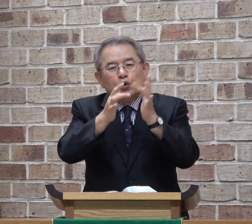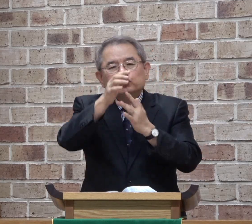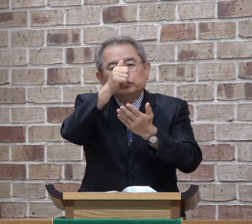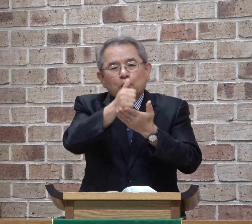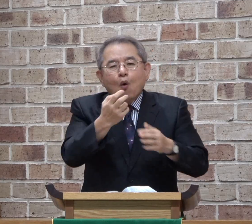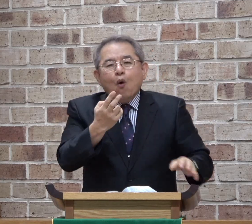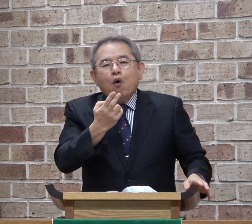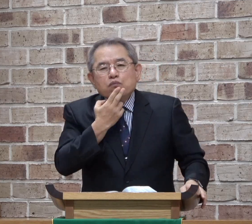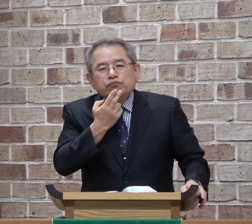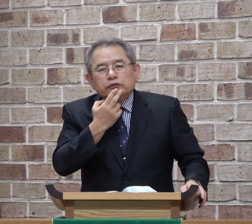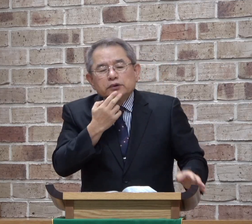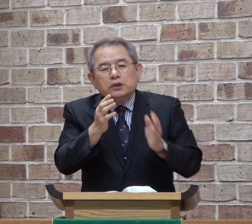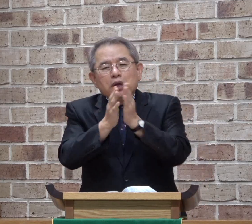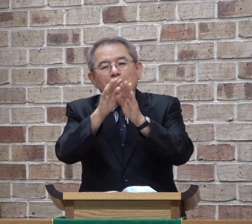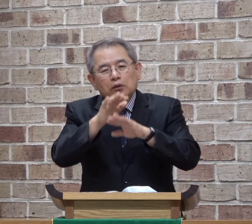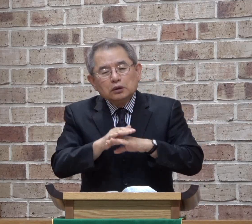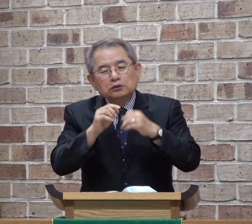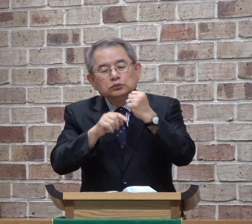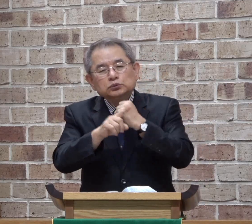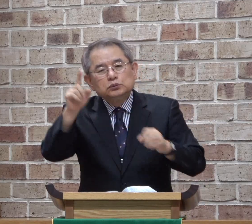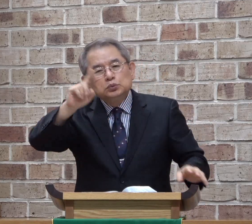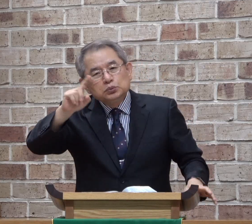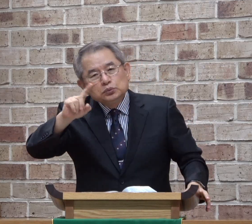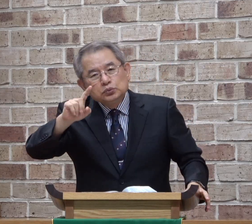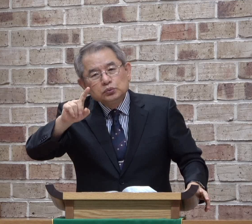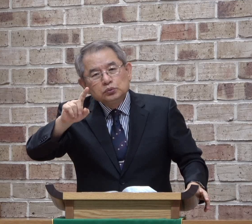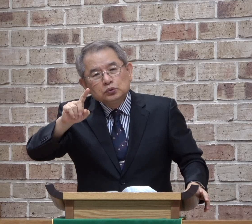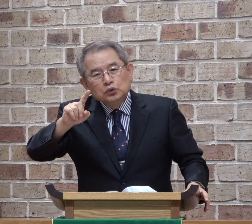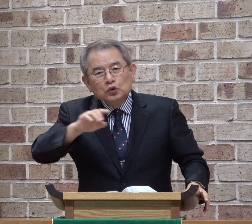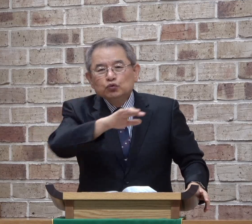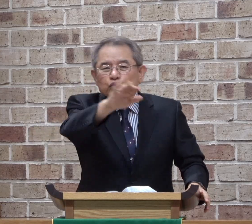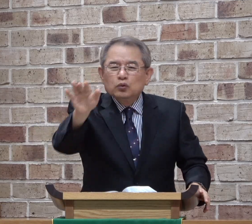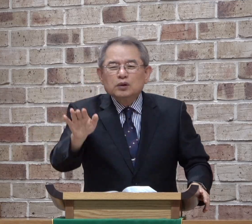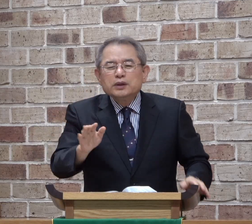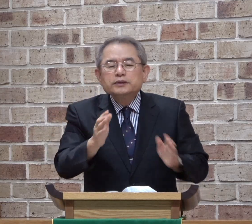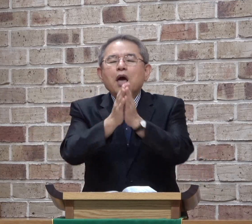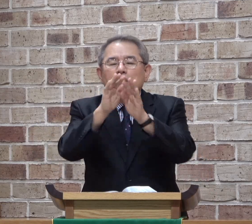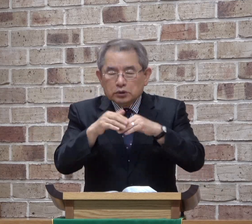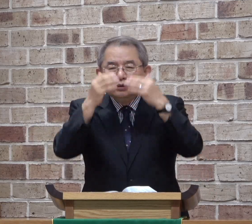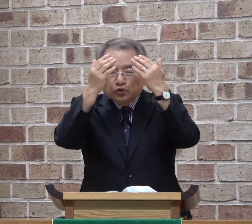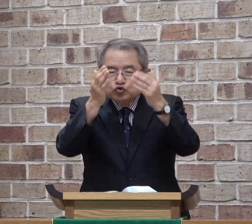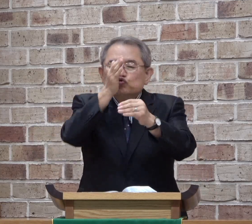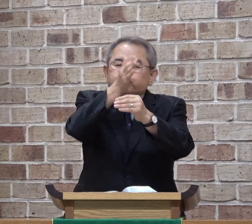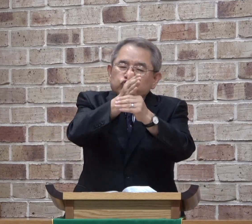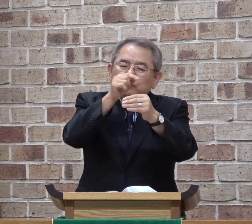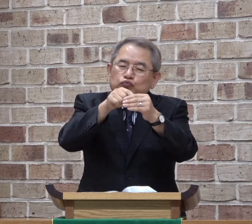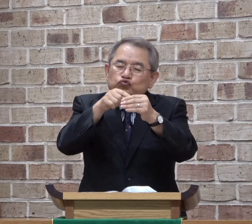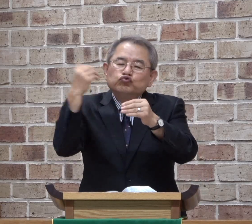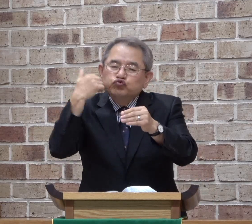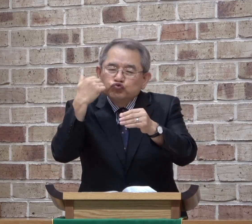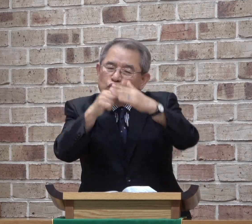그쪽으로 더 많이 기울게 됩니다. 그렇다면 예수님이 없는 예배는 무엇일까요?